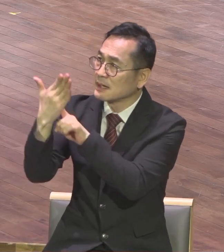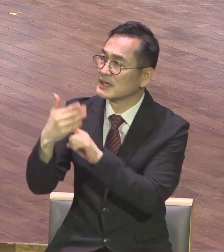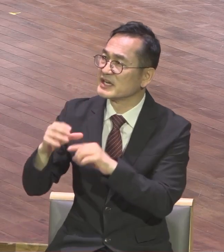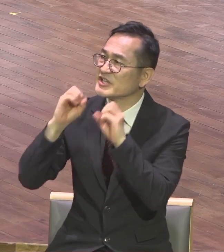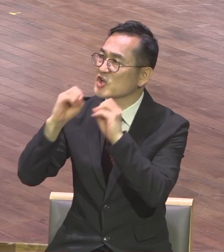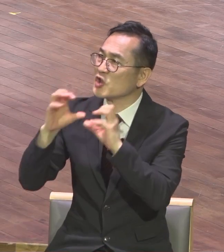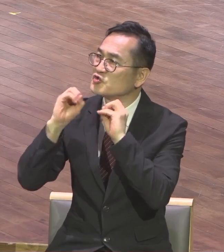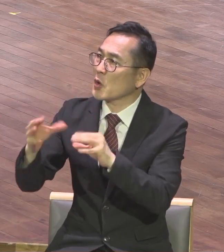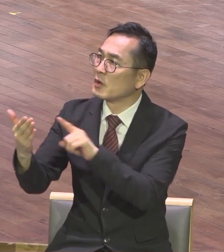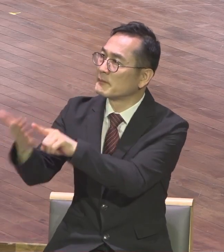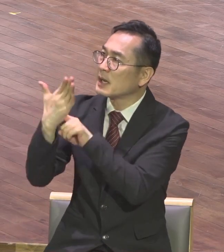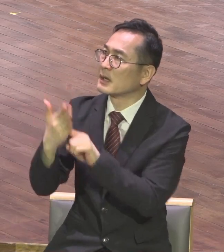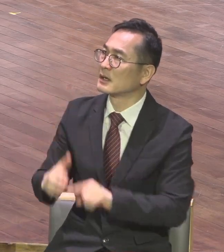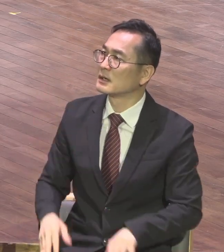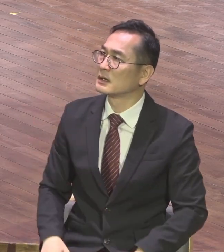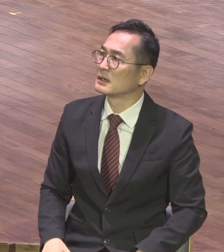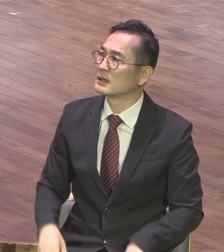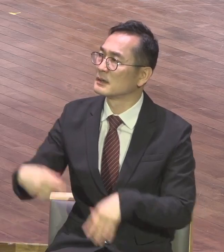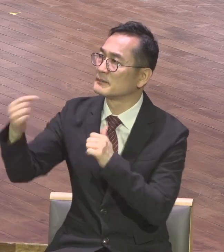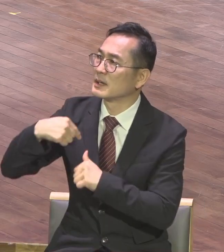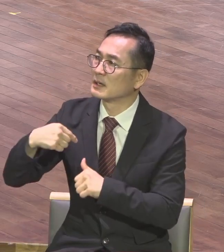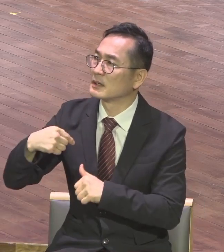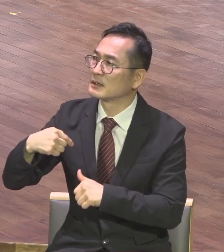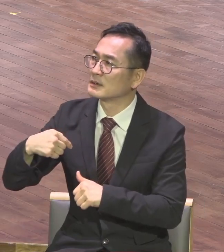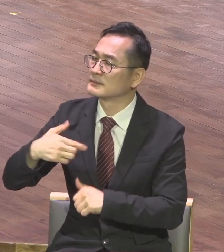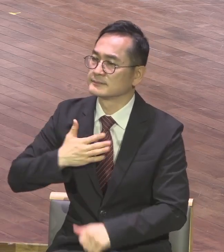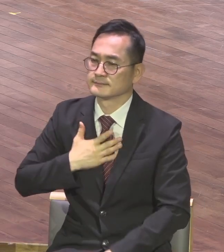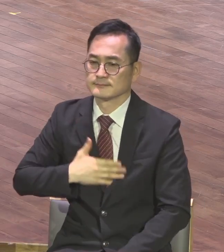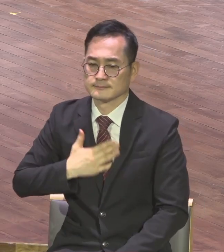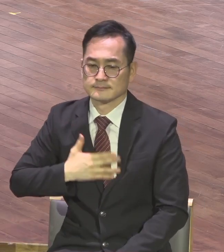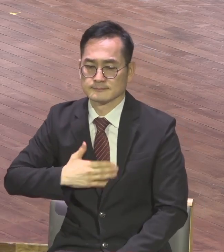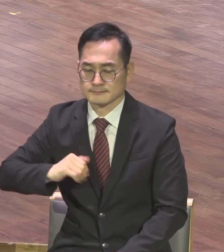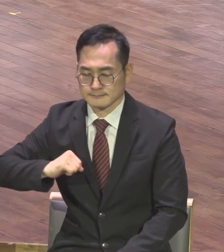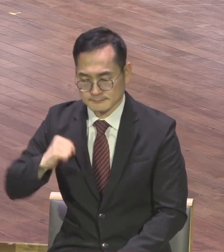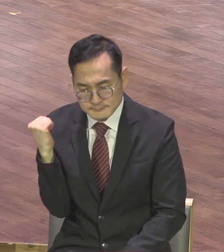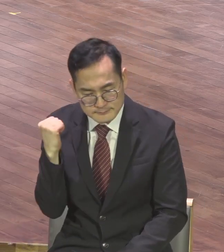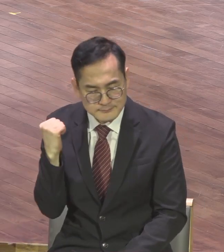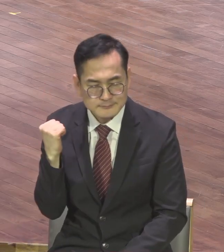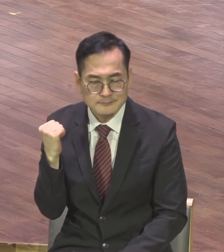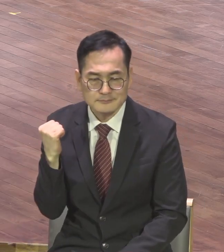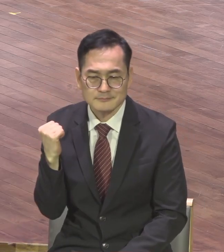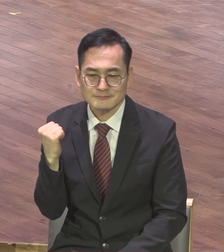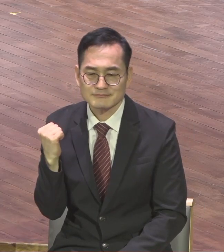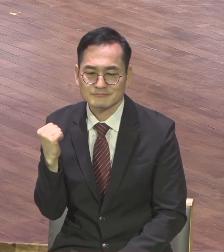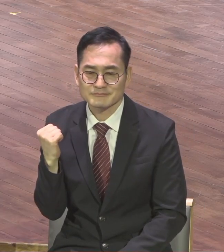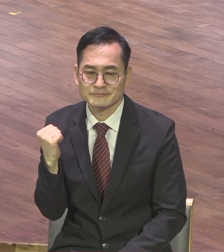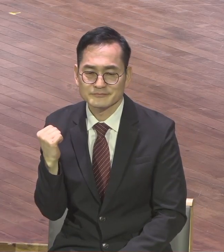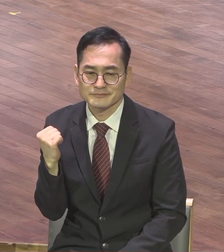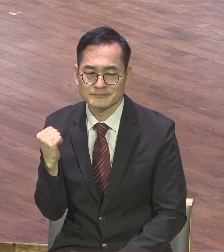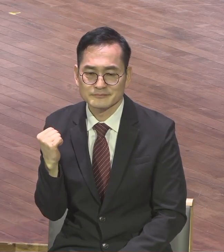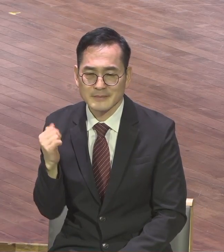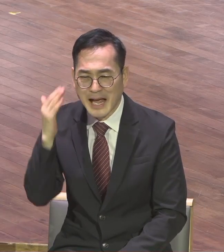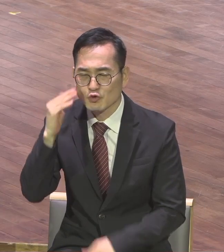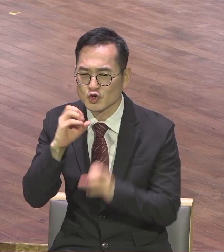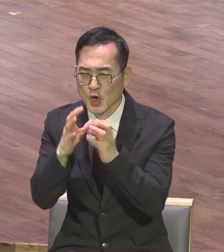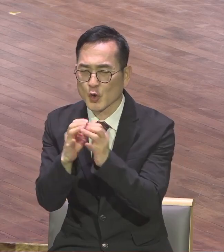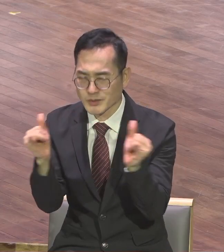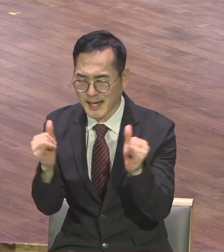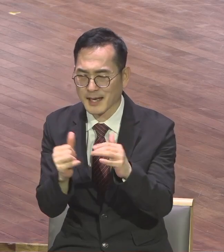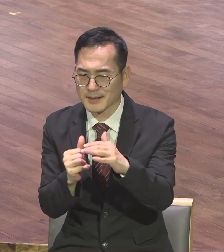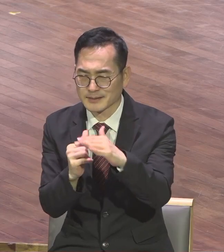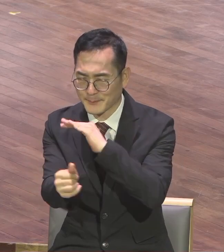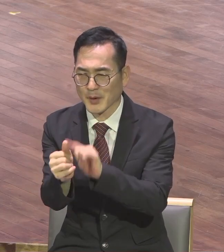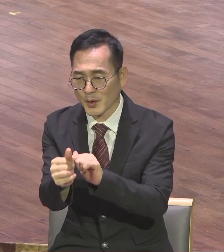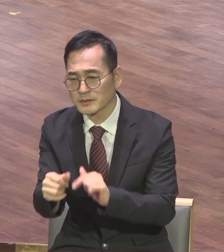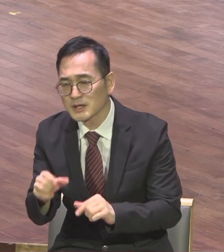개척해라. 그렇게 시작된 거예요. 그걸 이태웅 박사 찾아갔어요. 한국 선교사 훈련 원장.